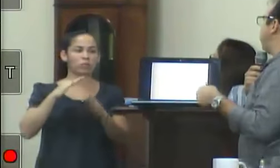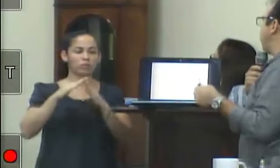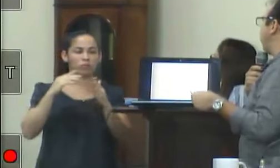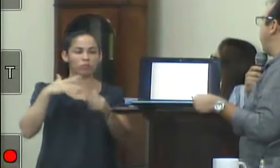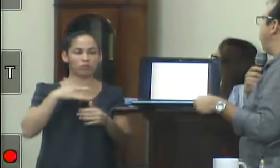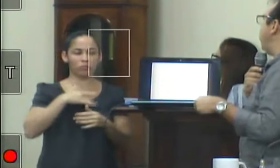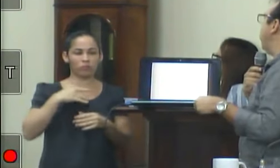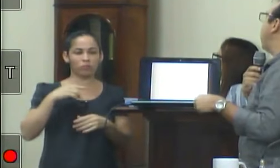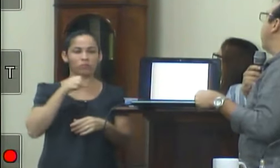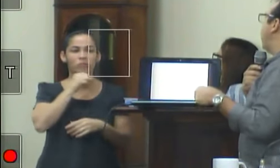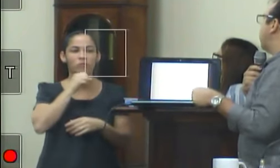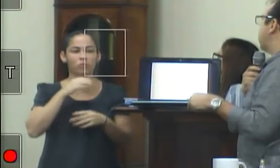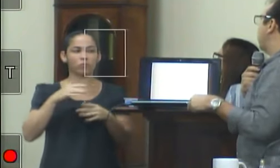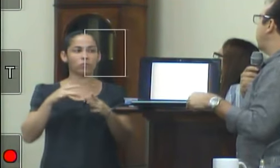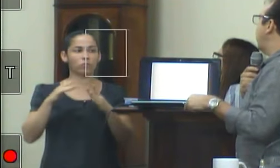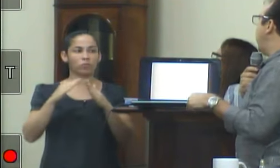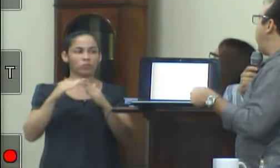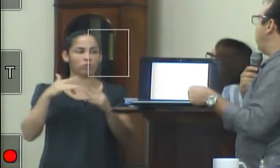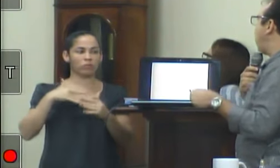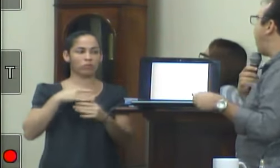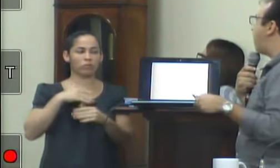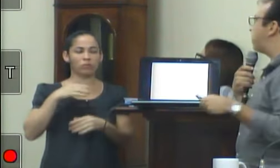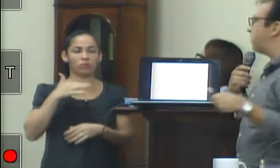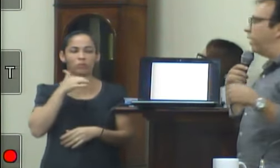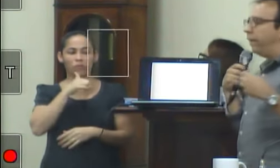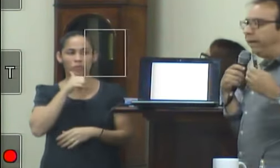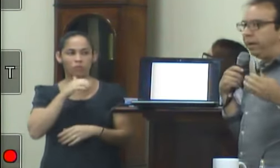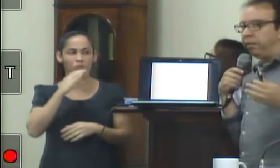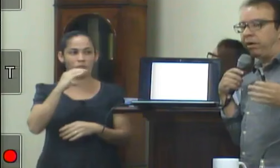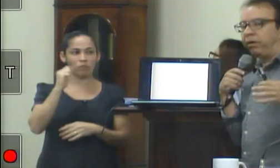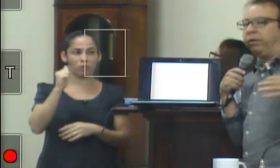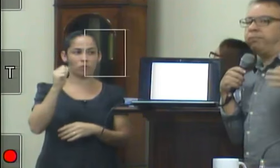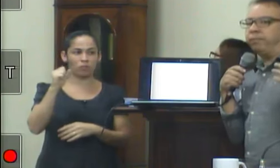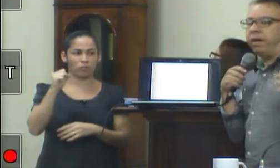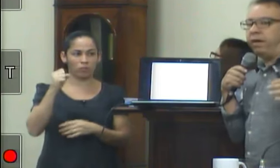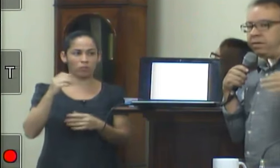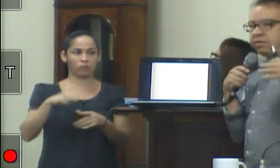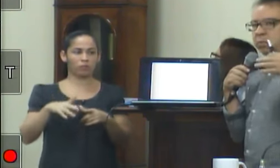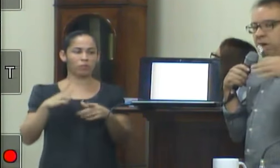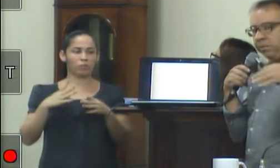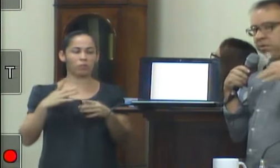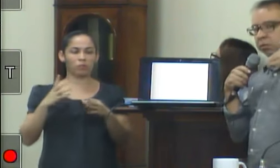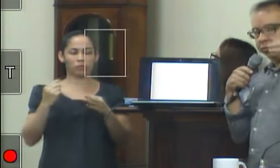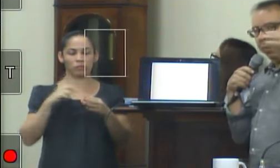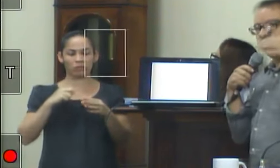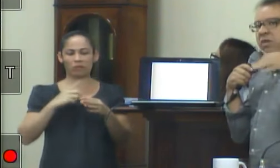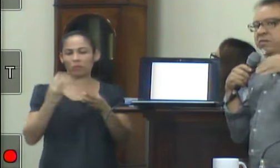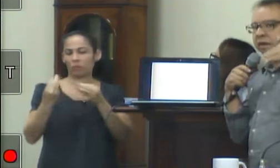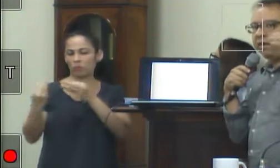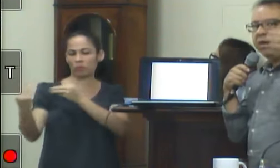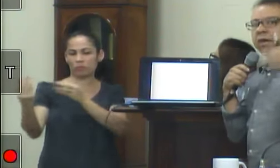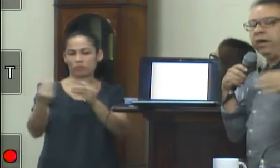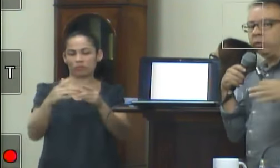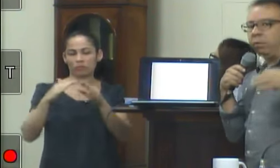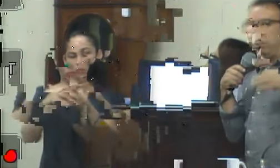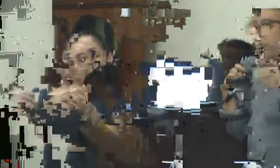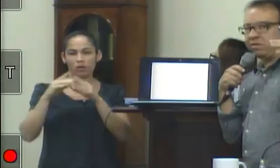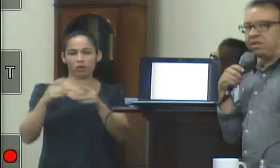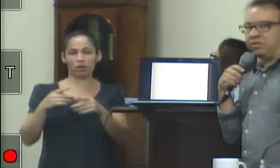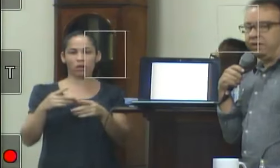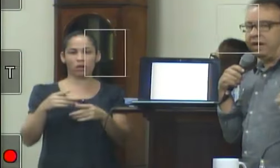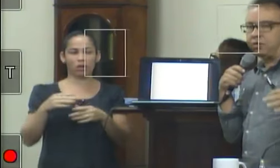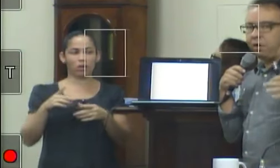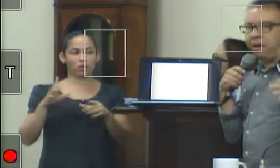Coletiva, Fisioterapia, Casa de Saúde da Mulher, no CAPS. Lembrando que, né, esses programas, aos poucos, eles vêm retomando